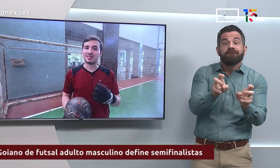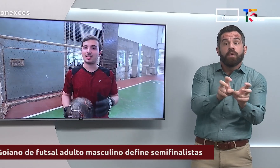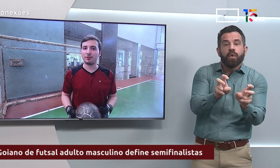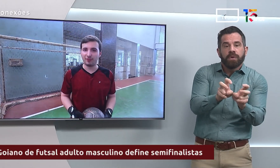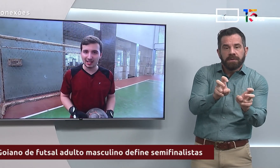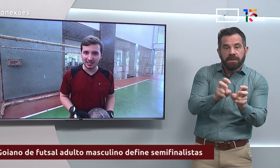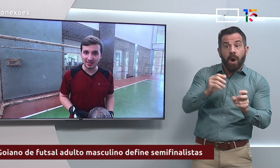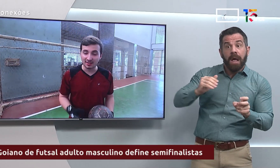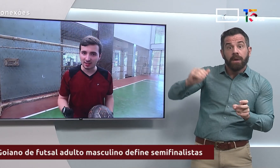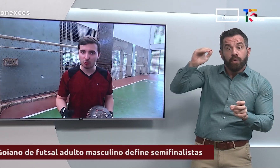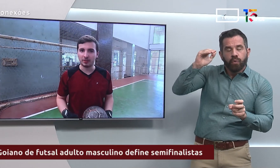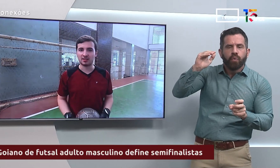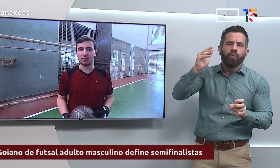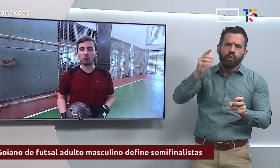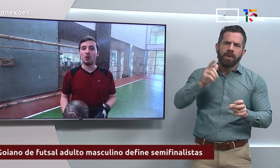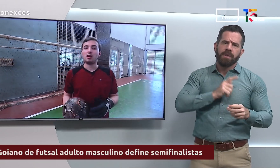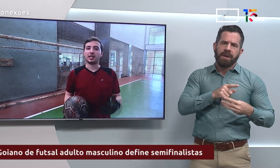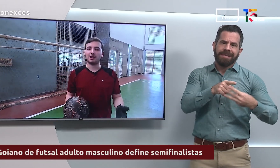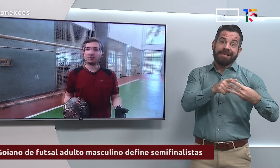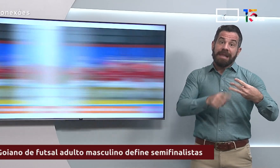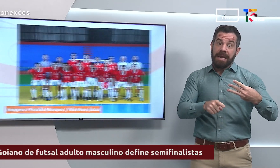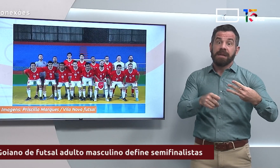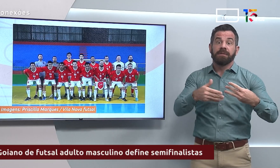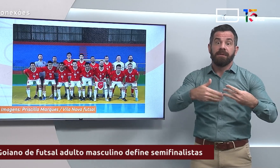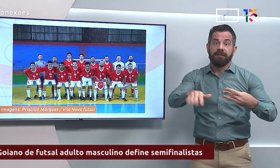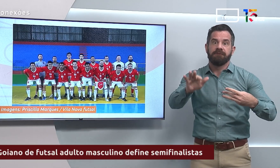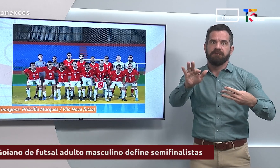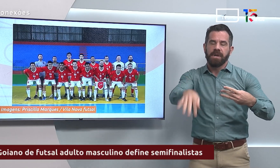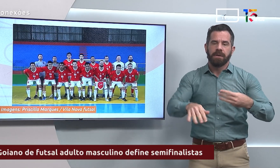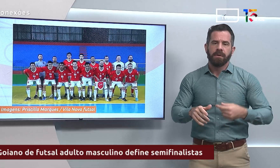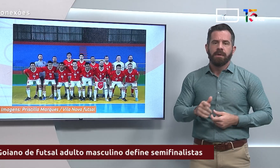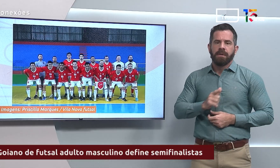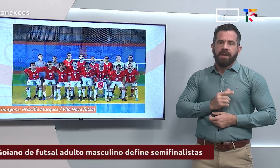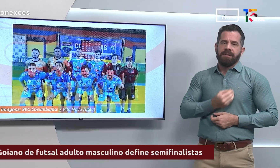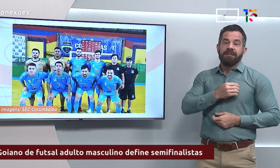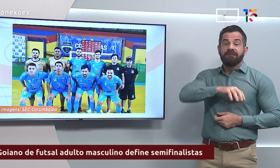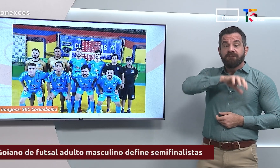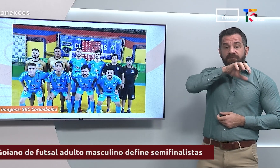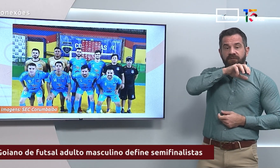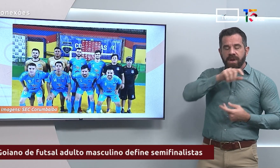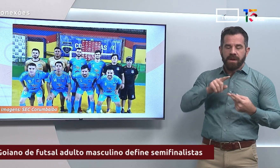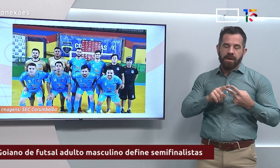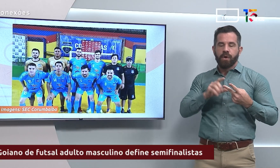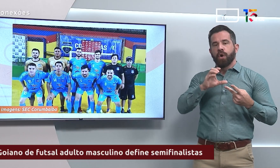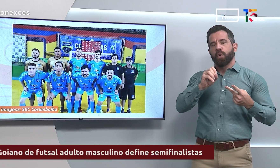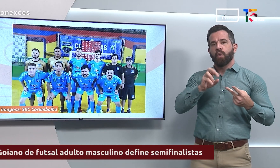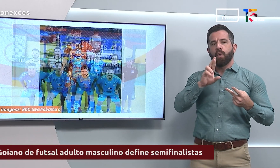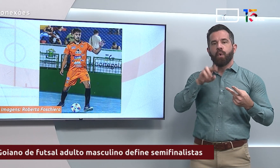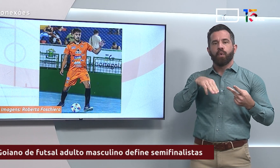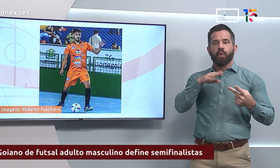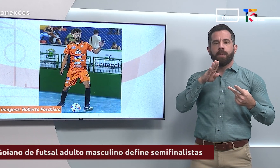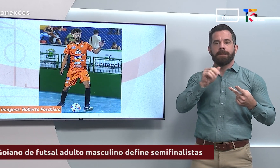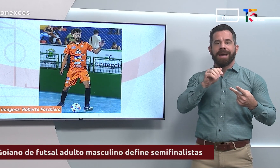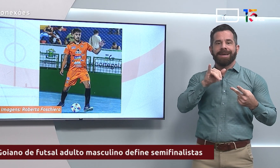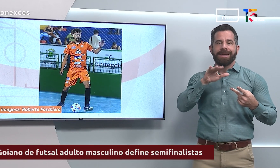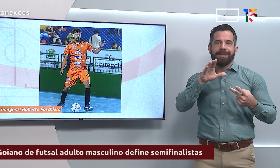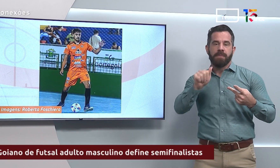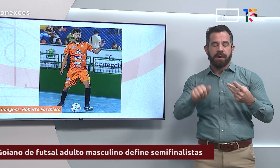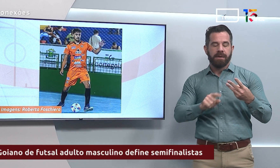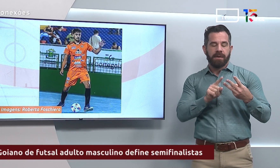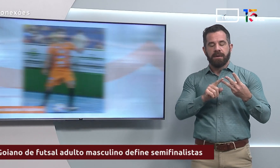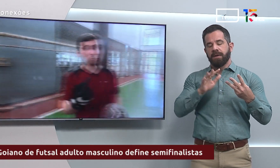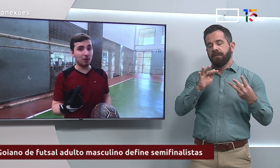3 semifinalistas da competição. Quem avançou foi Vila Nova, Corumbaíba e o Formiguinhas.